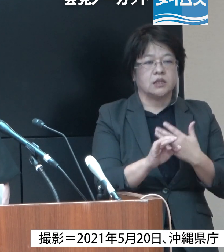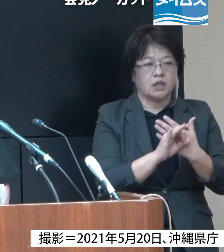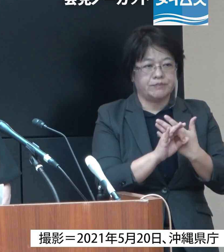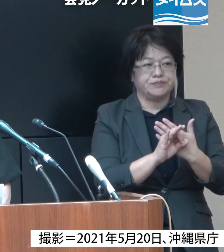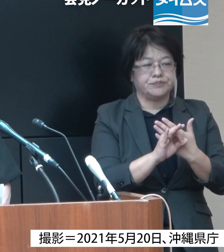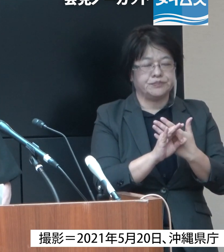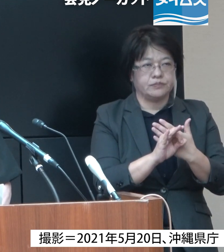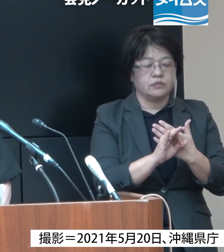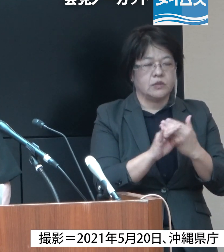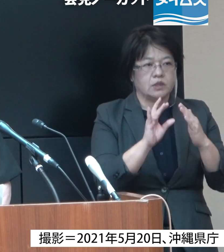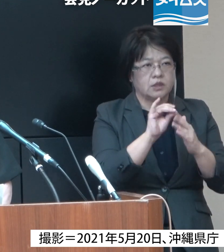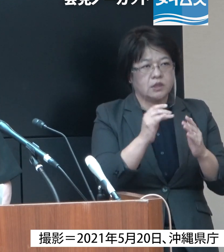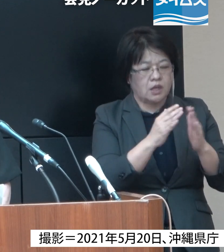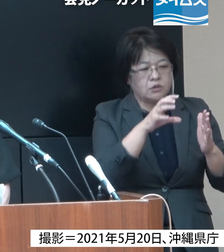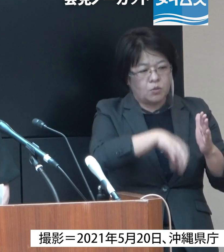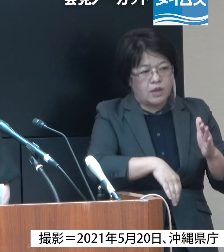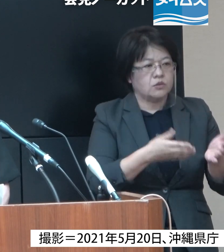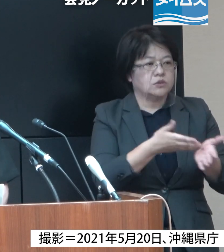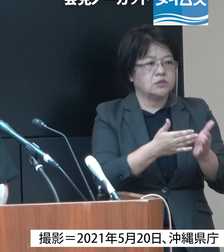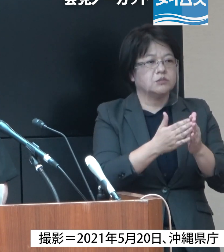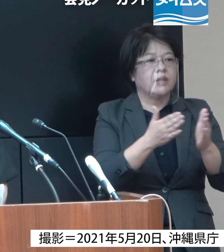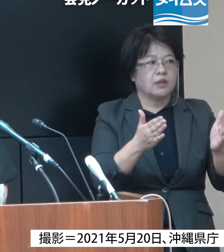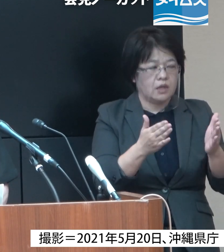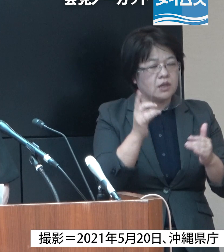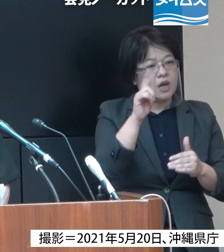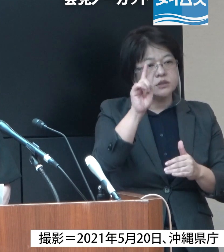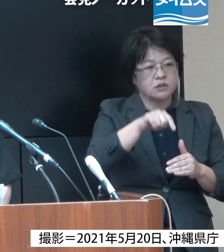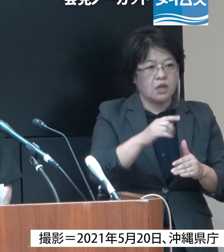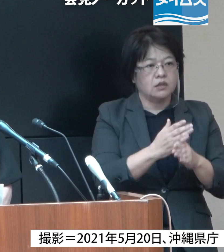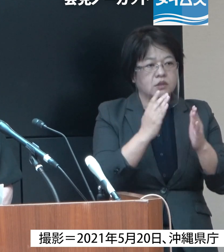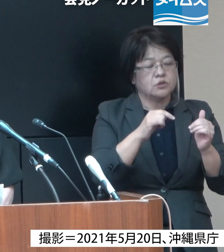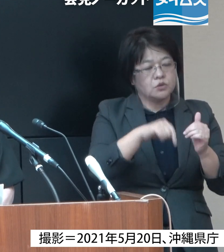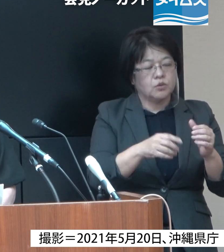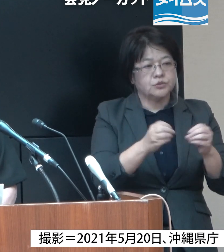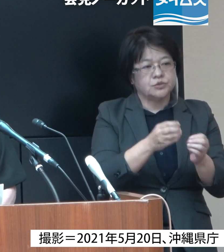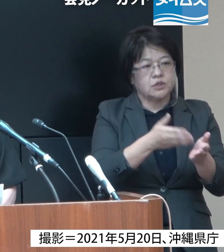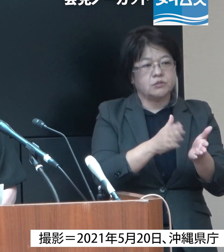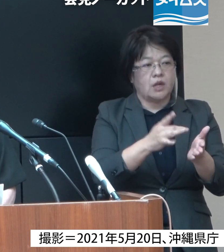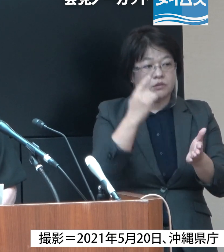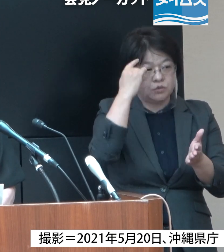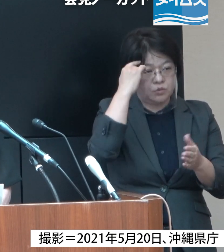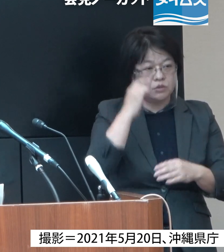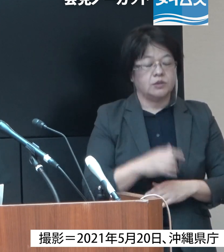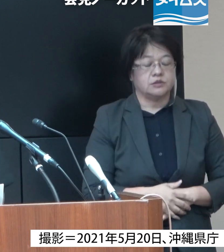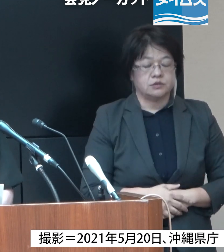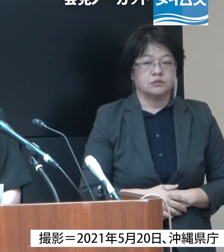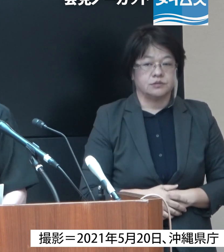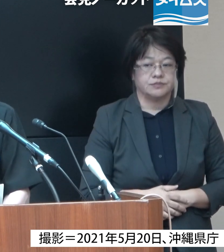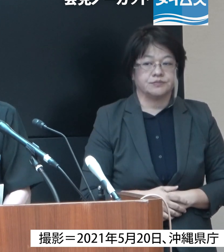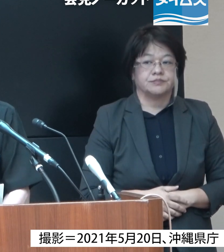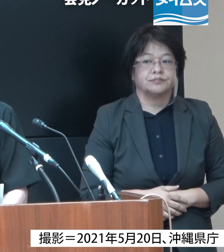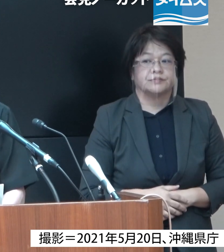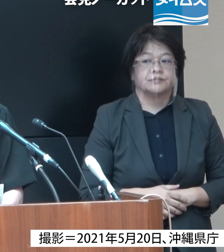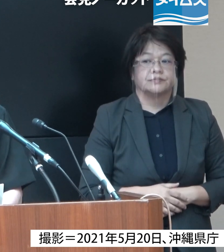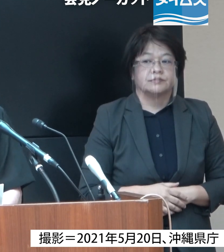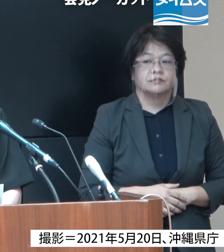行われるそうですので、多分その場で、説明が行われるということになっています。